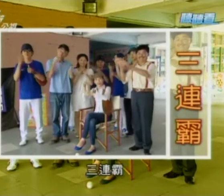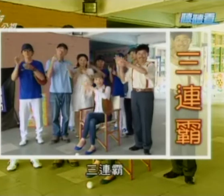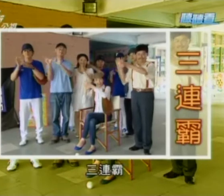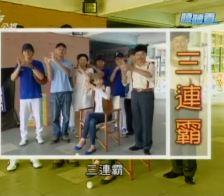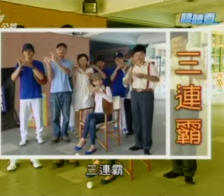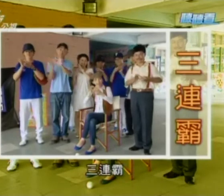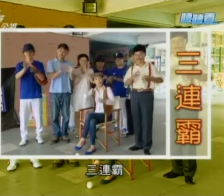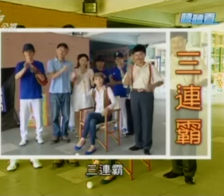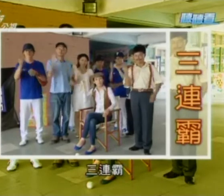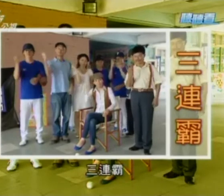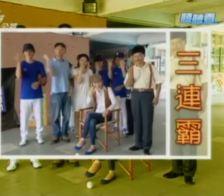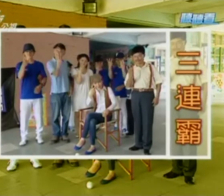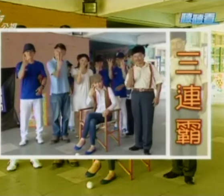三连霸，